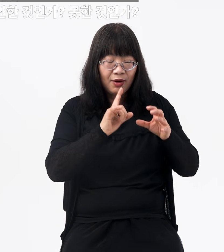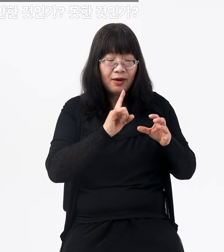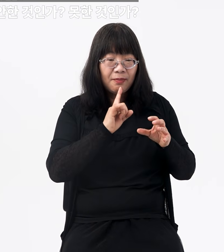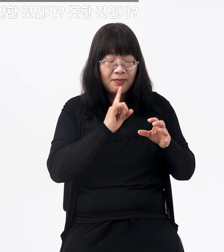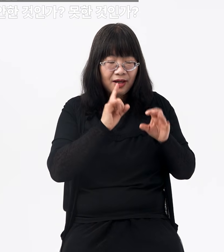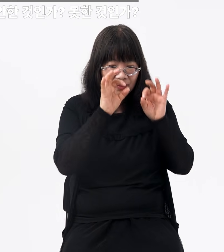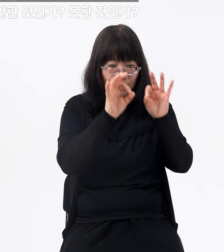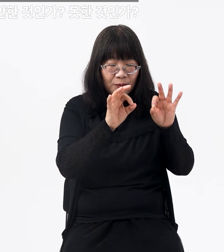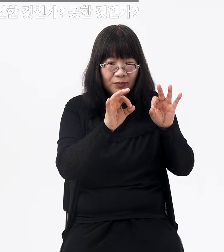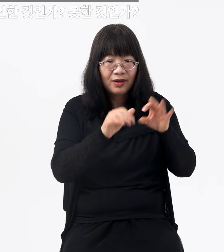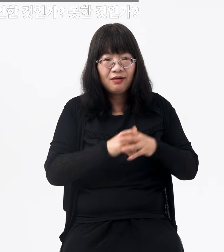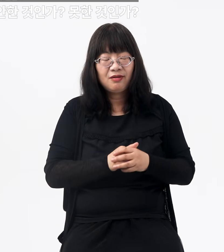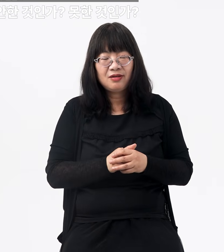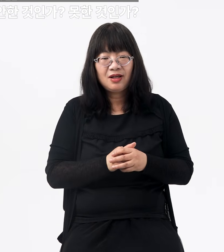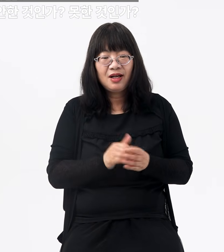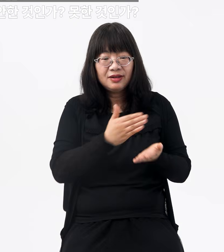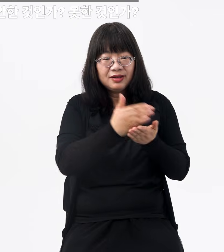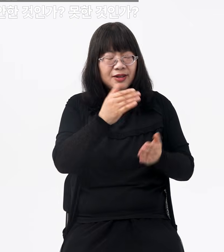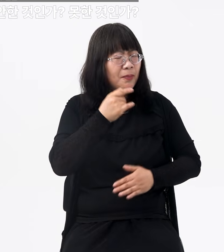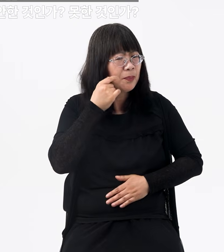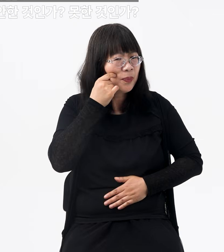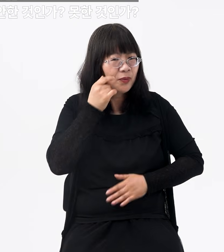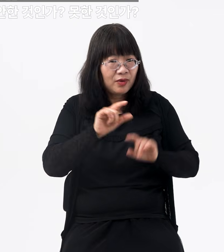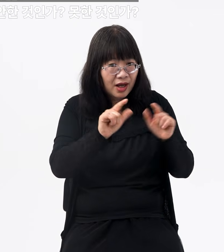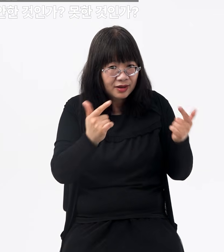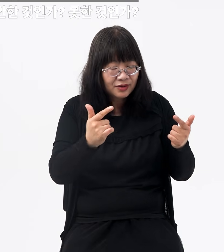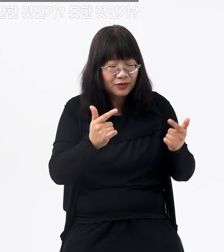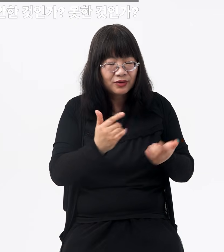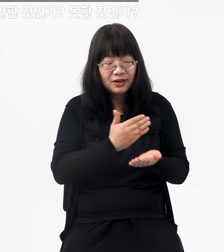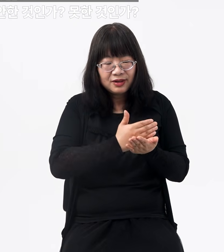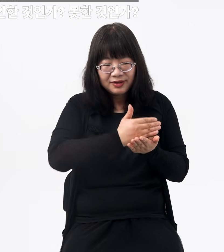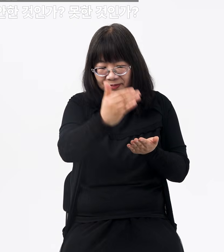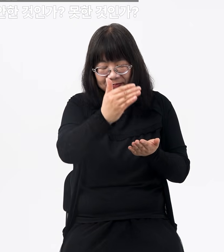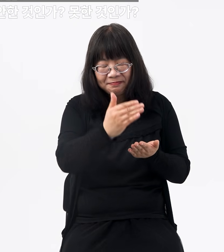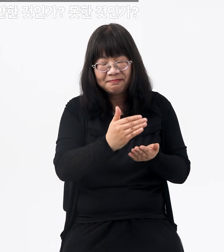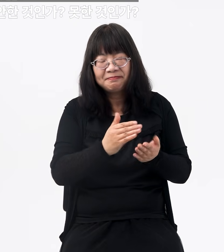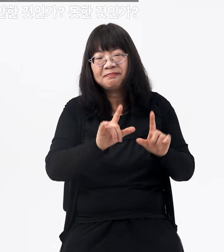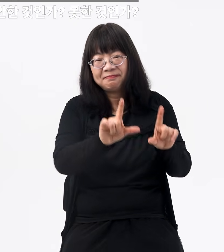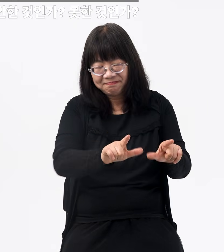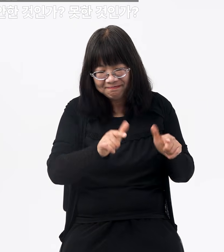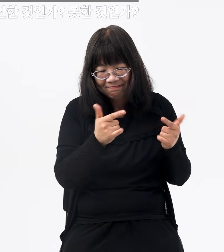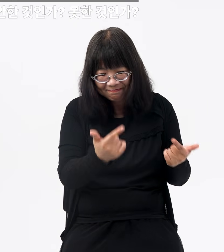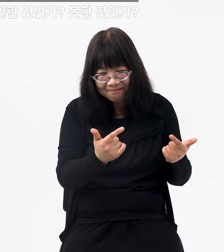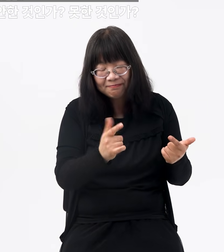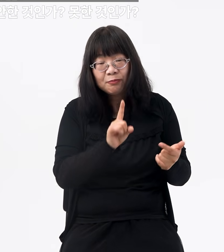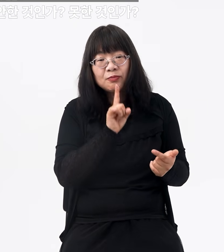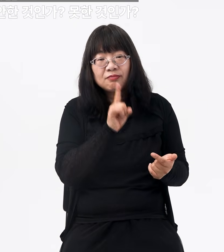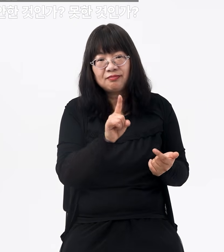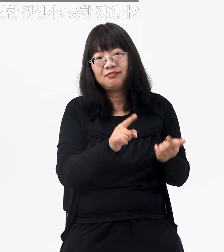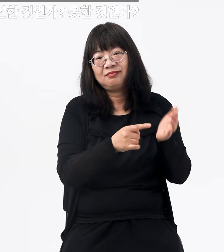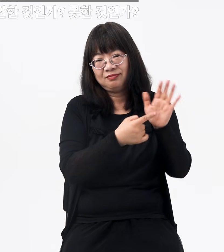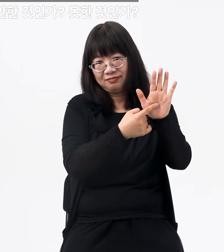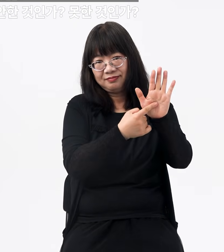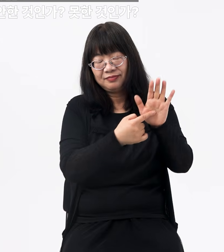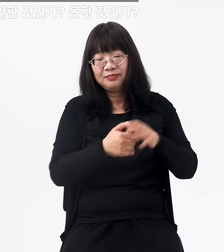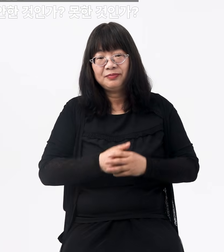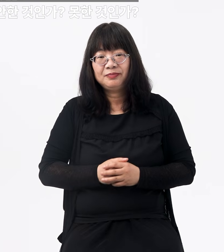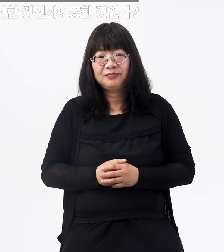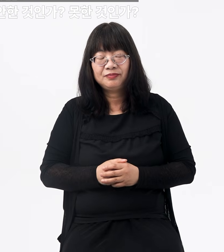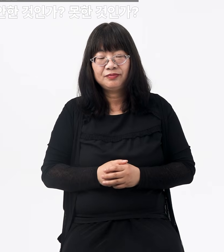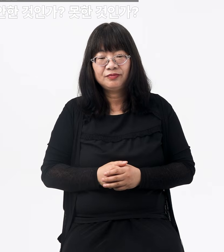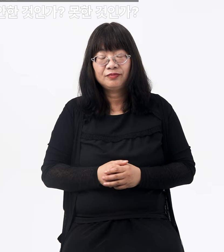그러니까 쫓아내지 못한 게 아니라 사실은 쫓아내지 않았던 겁니다. 근데